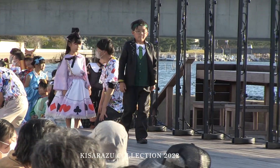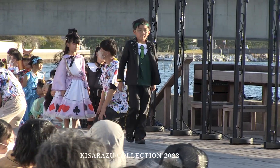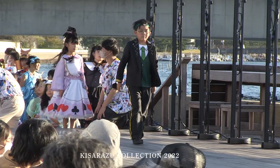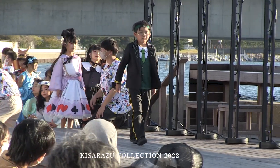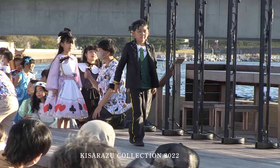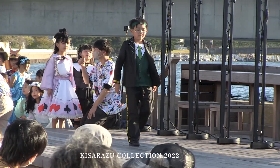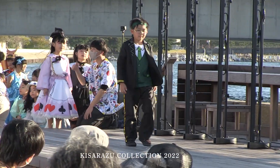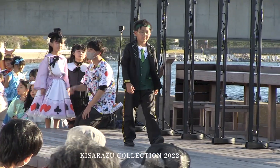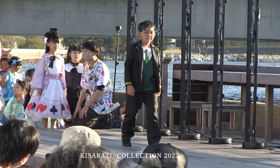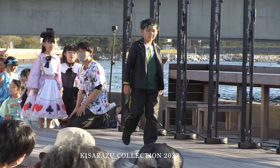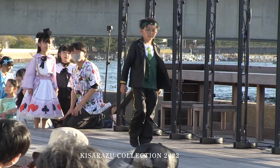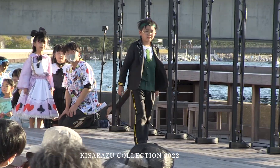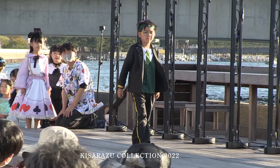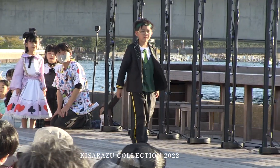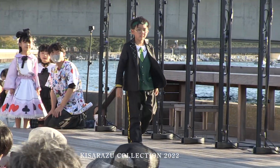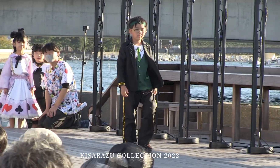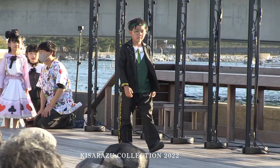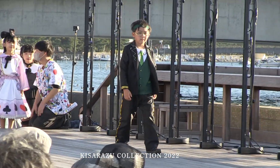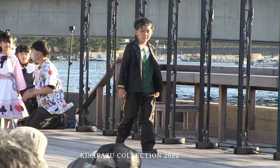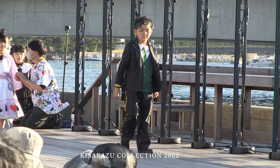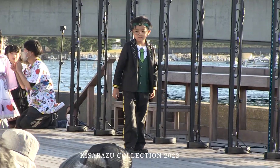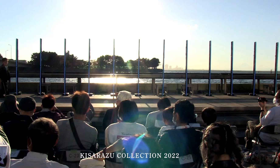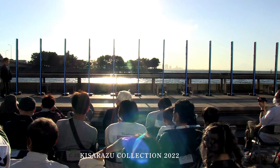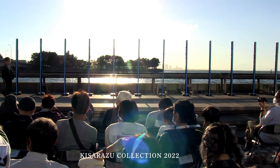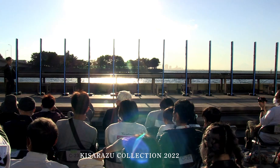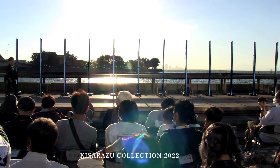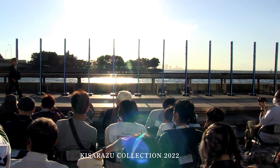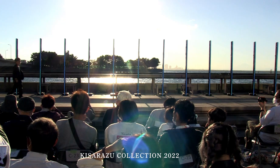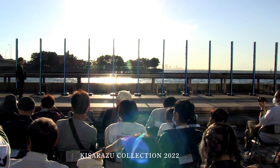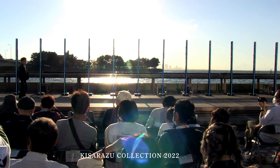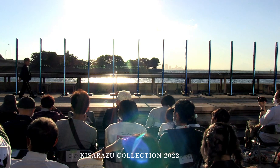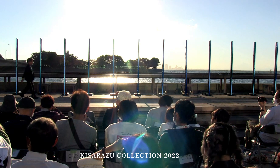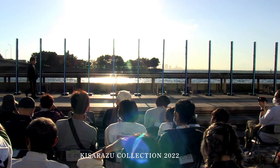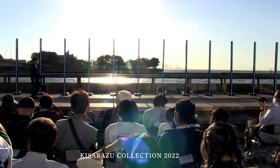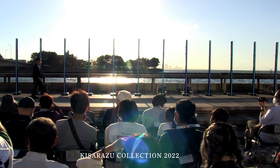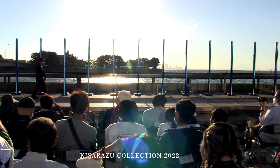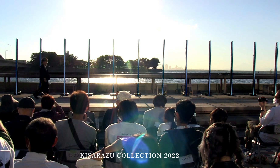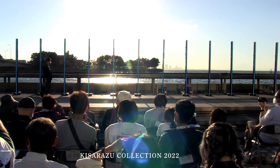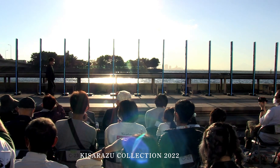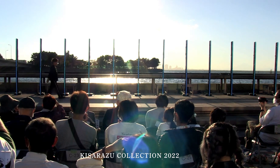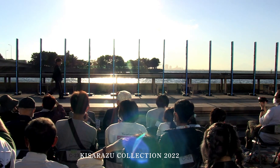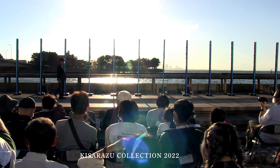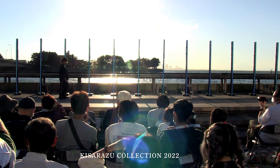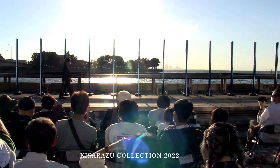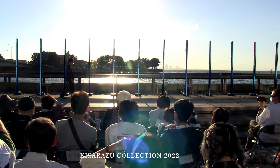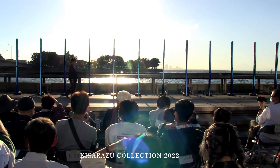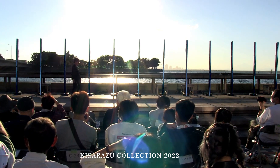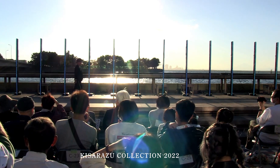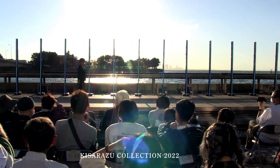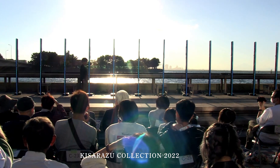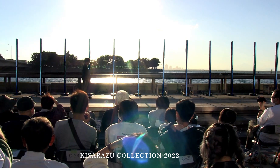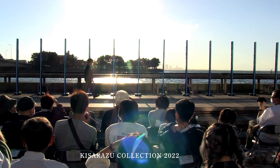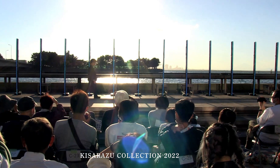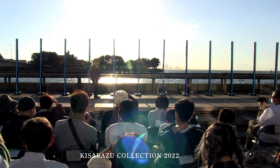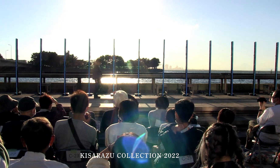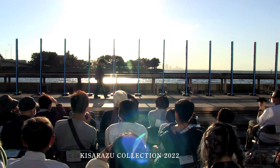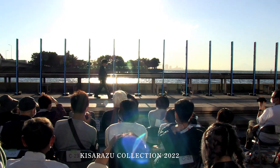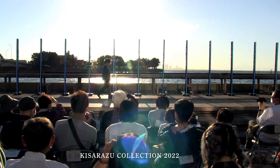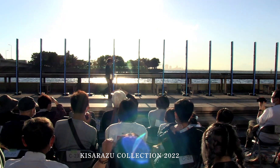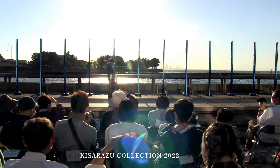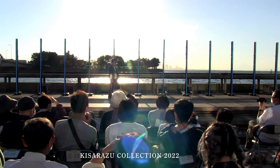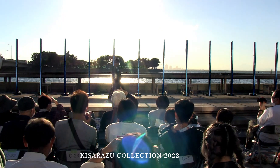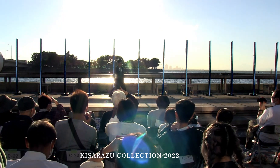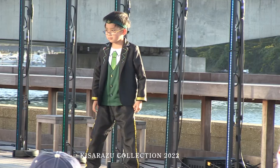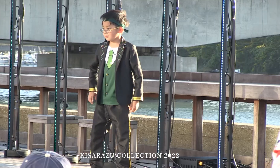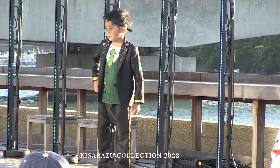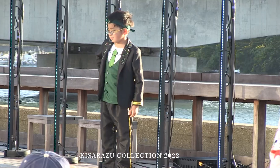ご相談、はるくん、読み台小学校2年生。モデルに